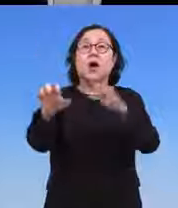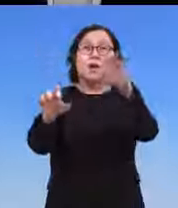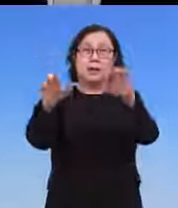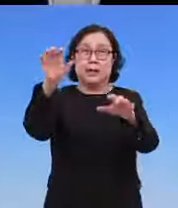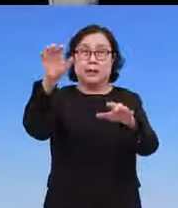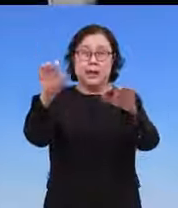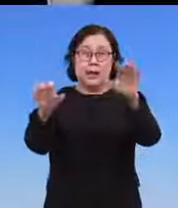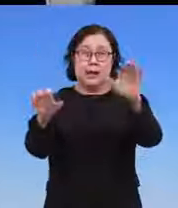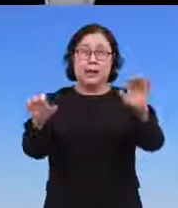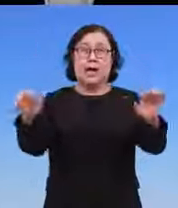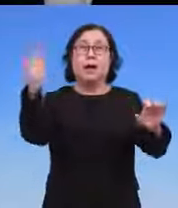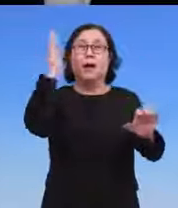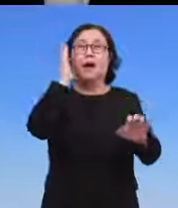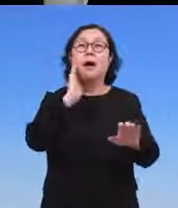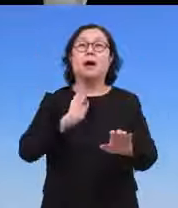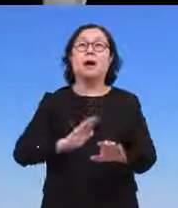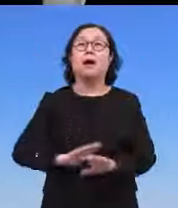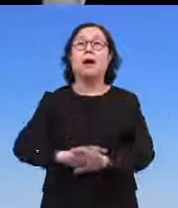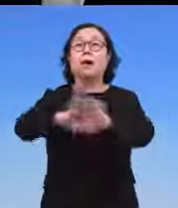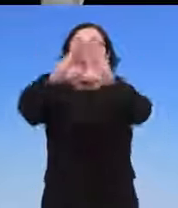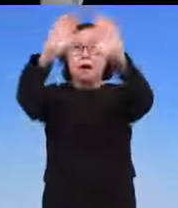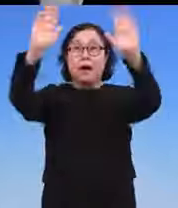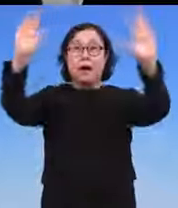그 어디나 하늘나라.